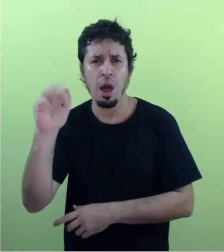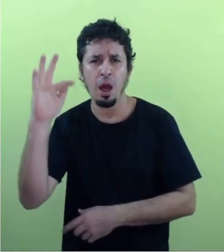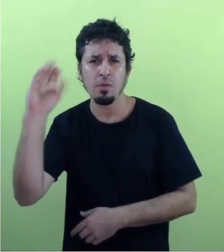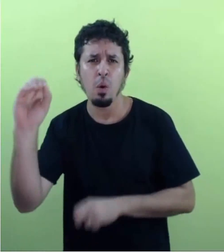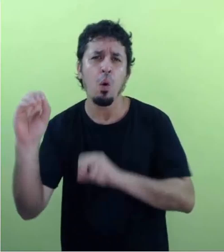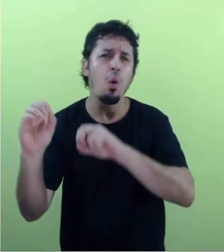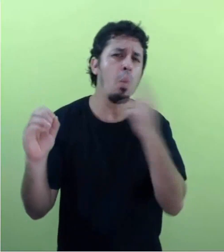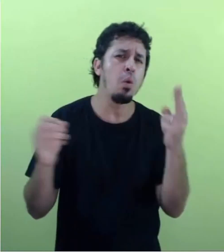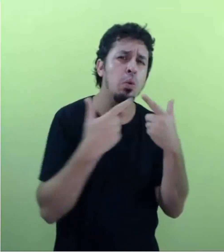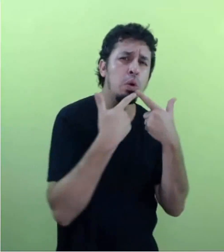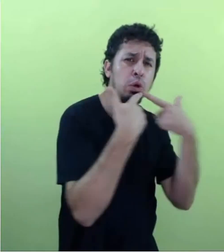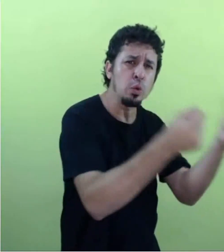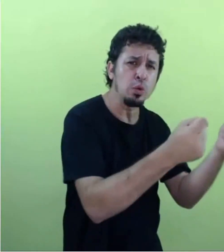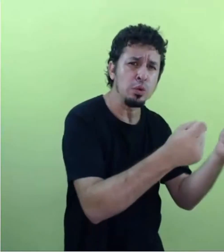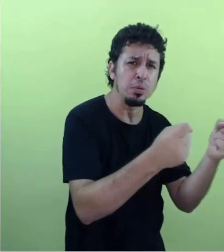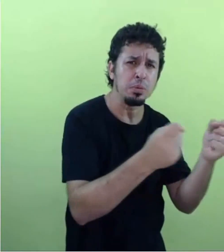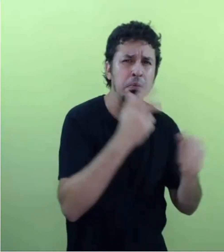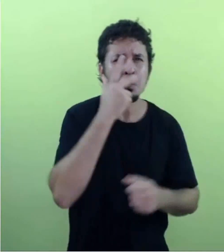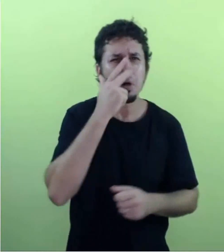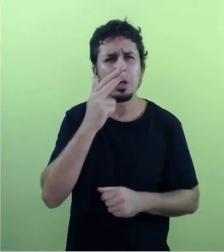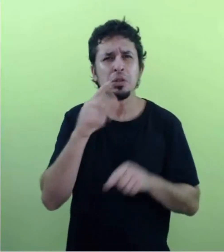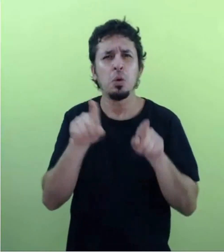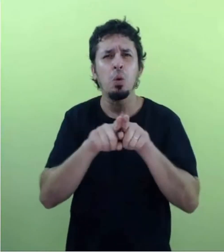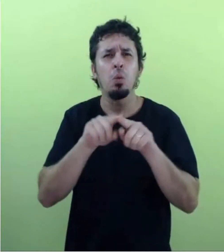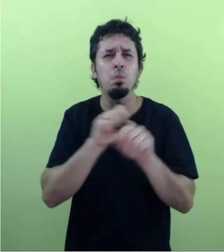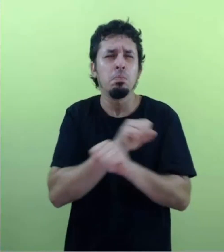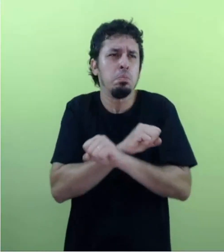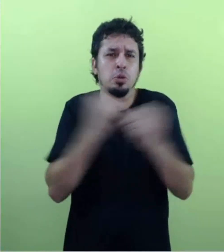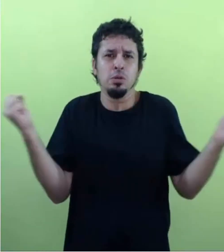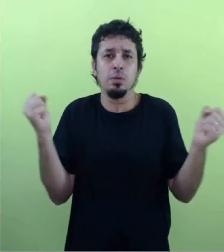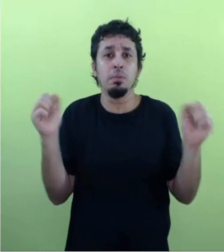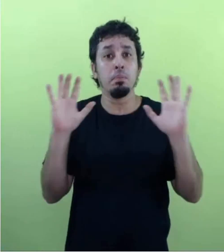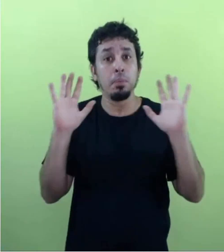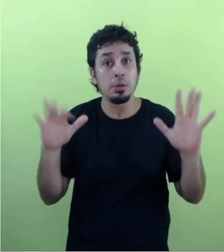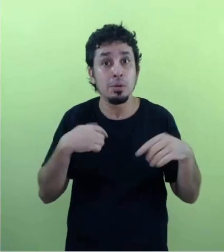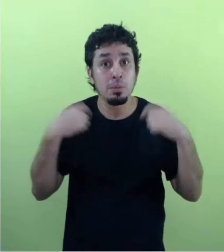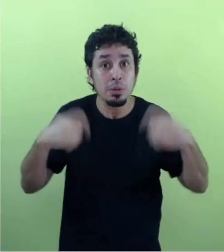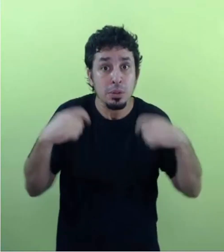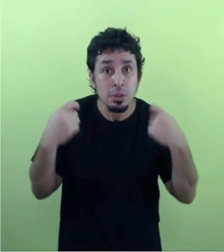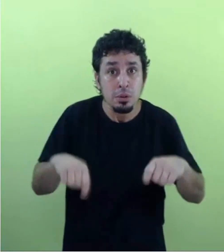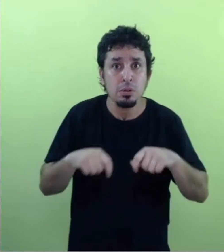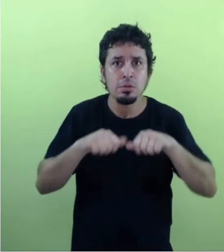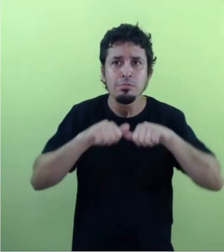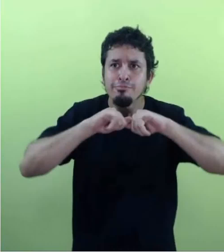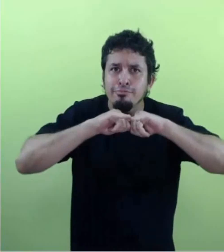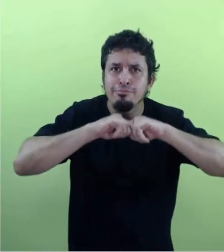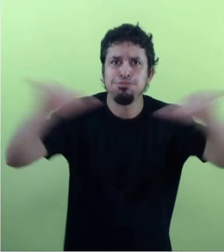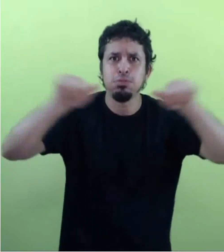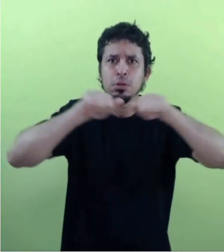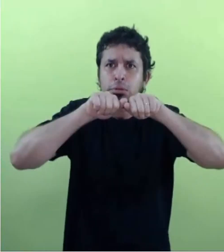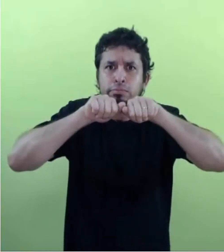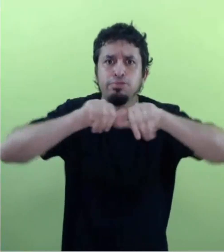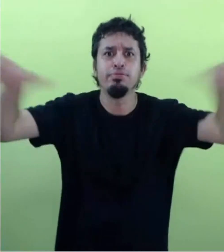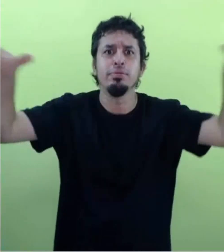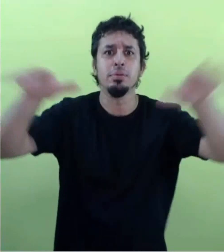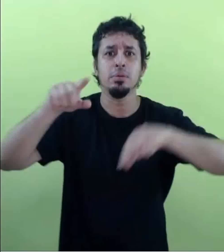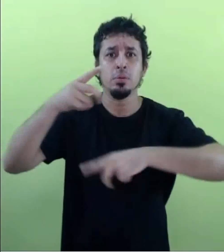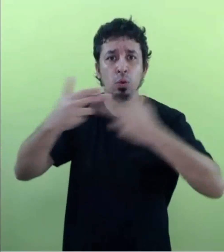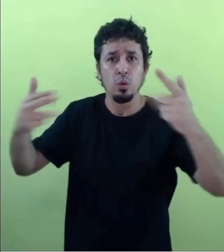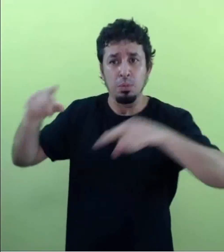tarefa impossível, mas a sua disseminação enquanto algo mais que instrumento, algo que não apenas